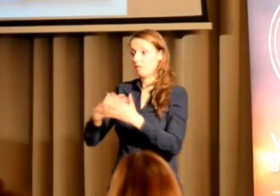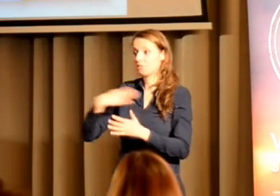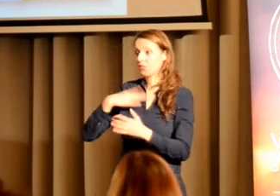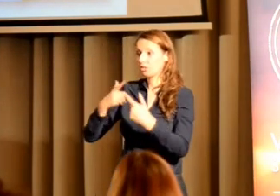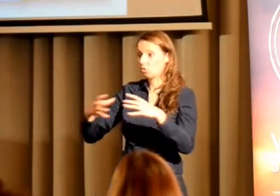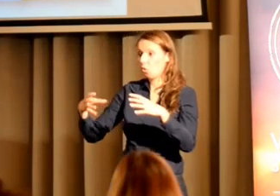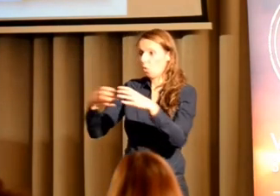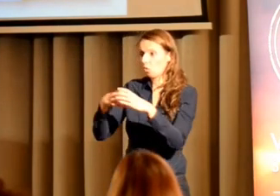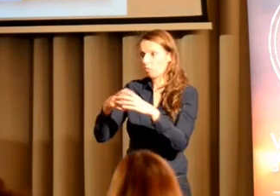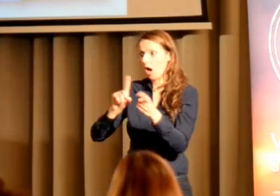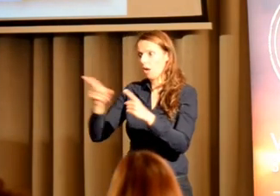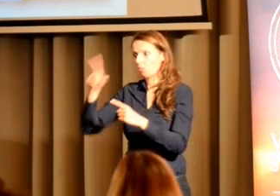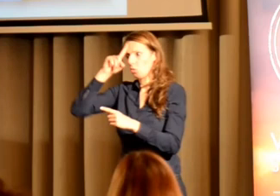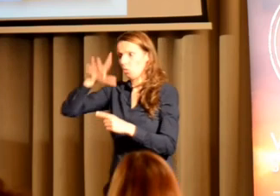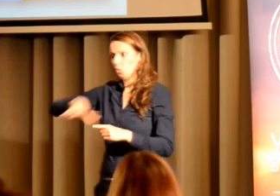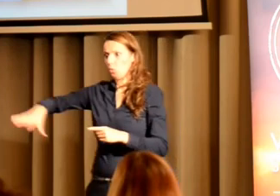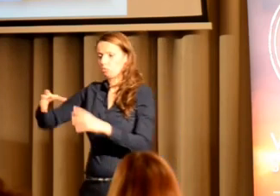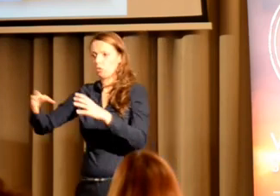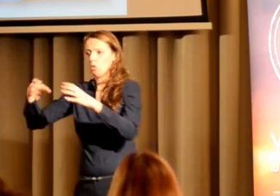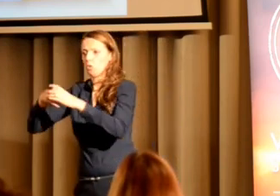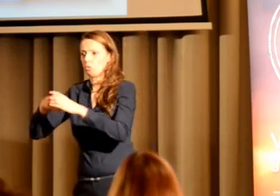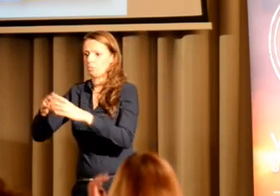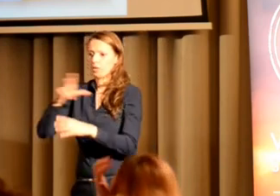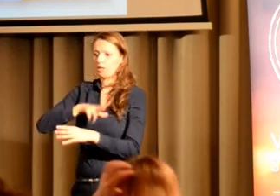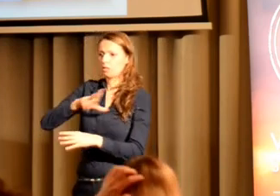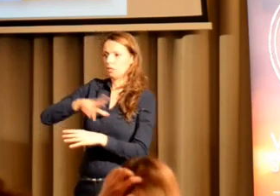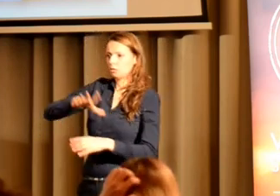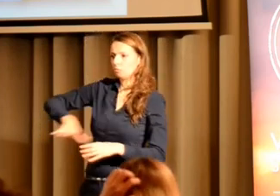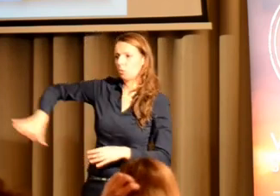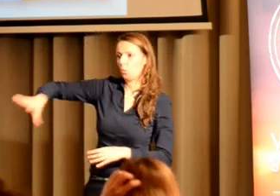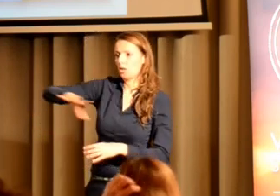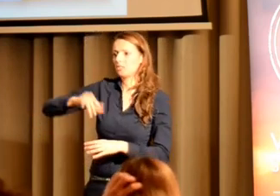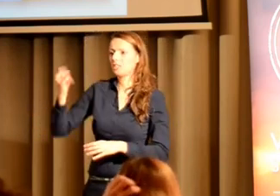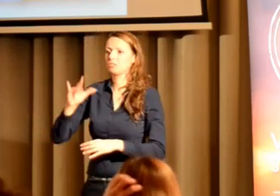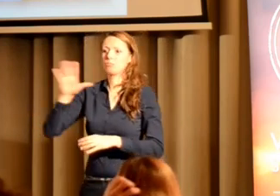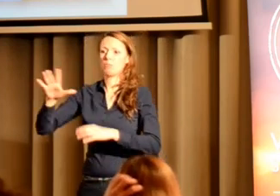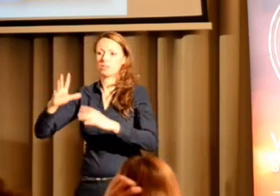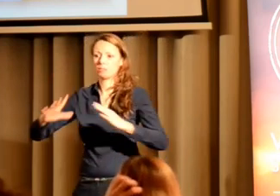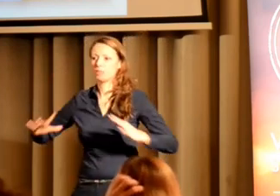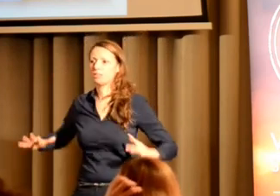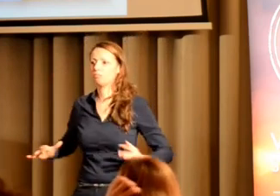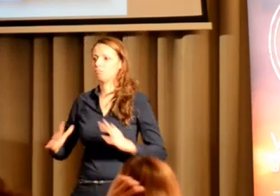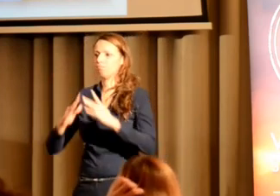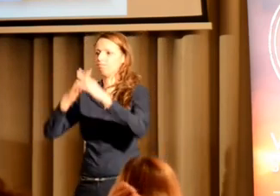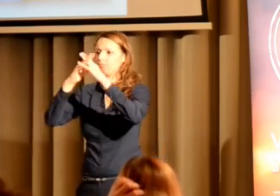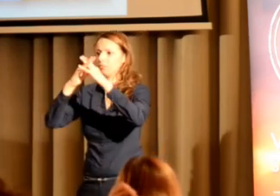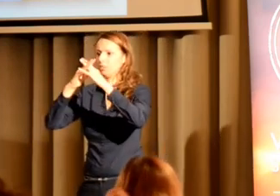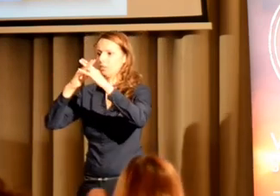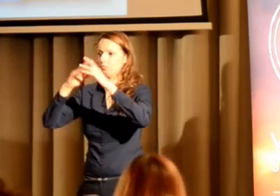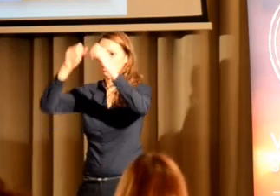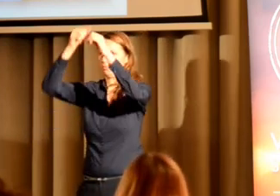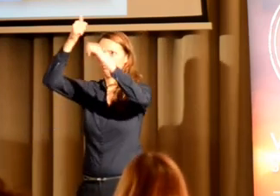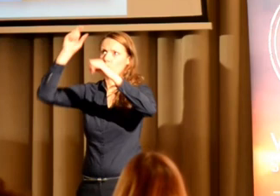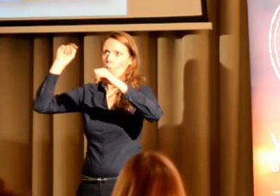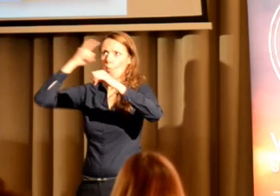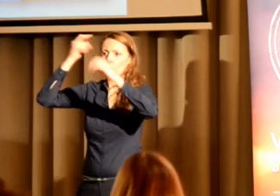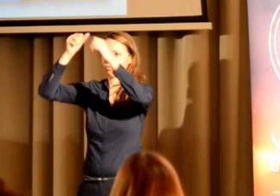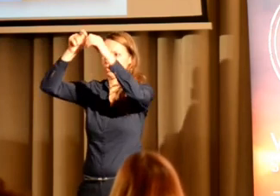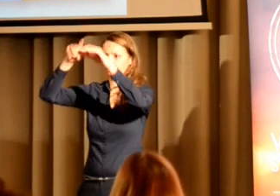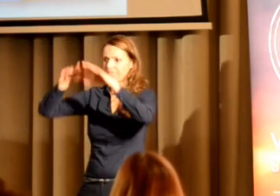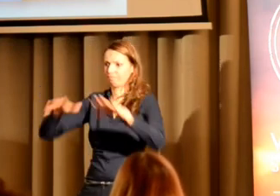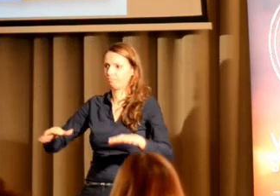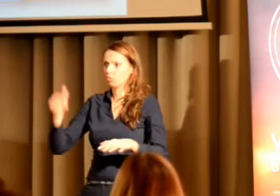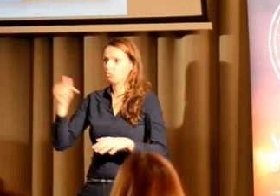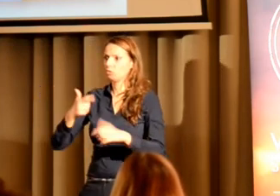grupach społecznych, socjalnych, gdzie jest jakaś struktura, musimy wymieniać informacje. No bo jakżeż zorganizować na przykład